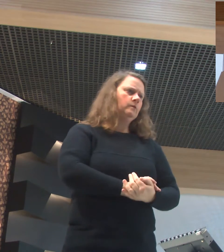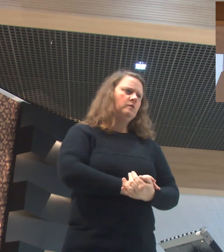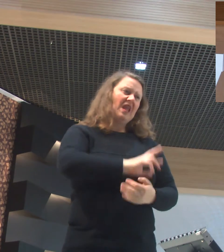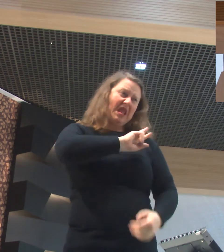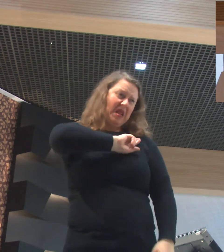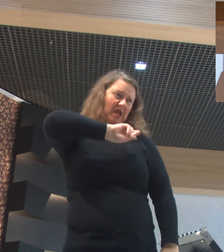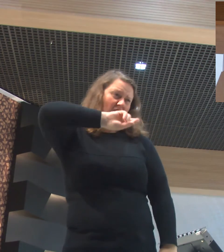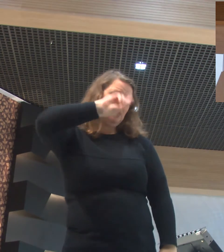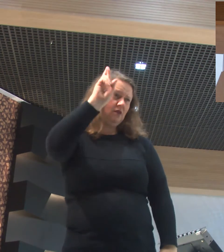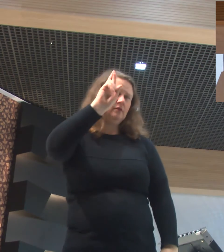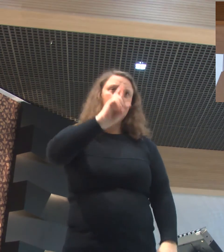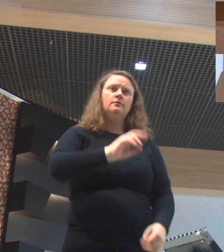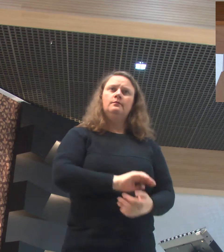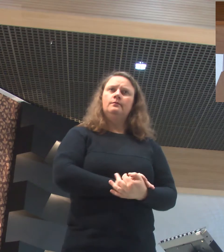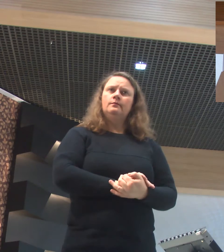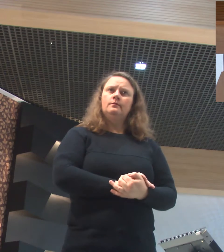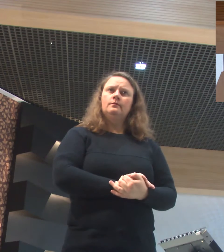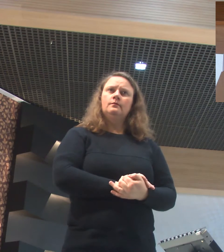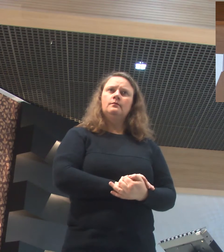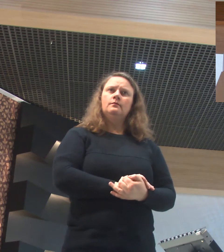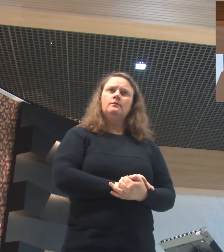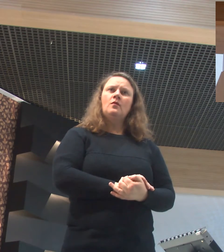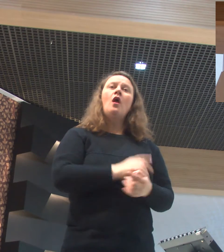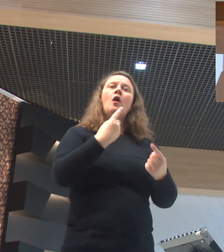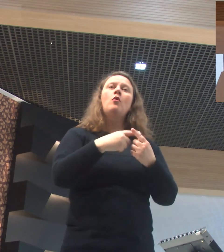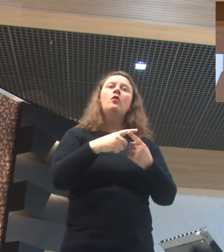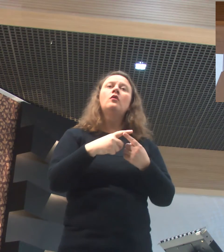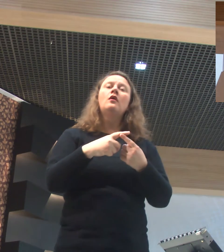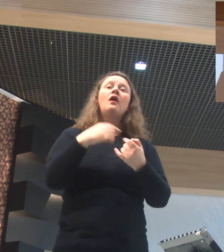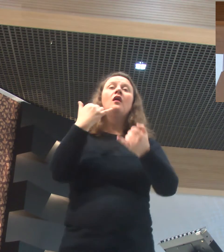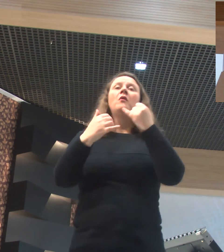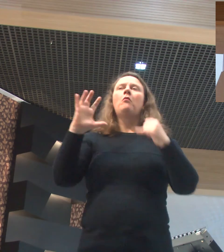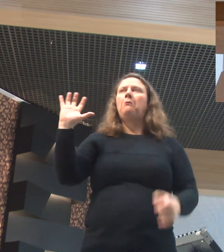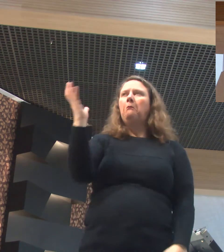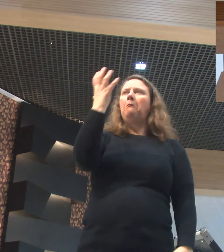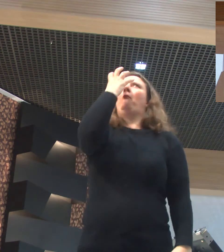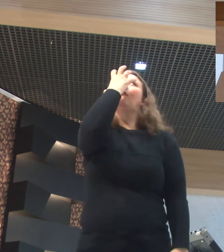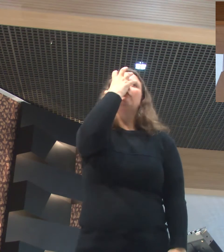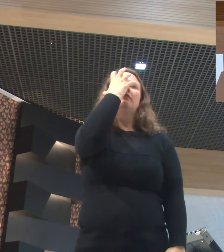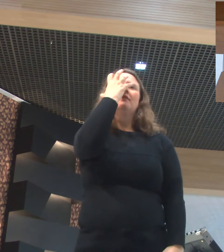esses religiosos. Essa coisa da aparência. Ele